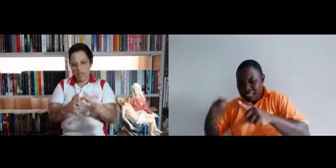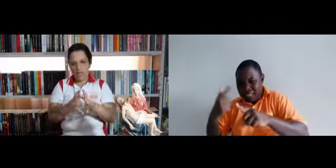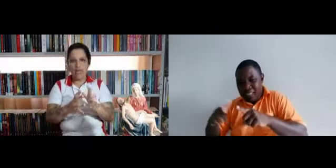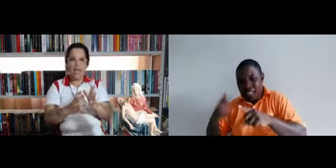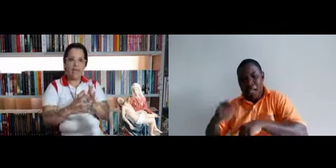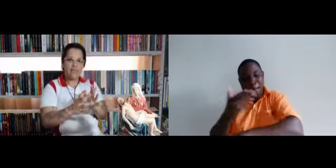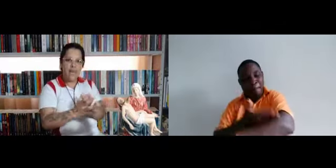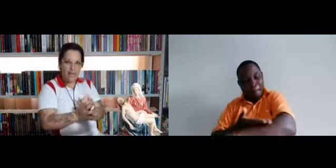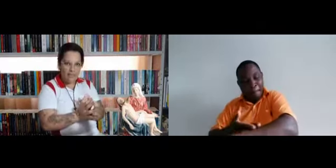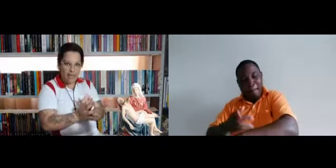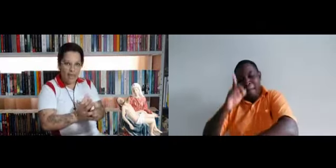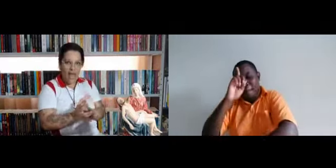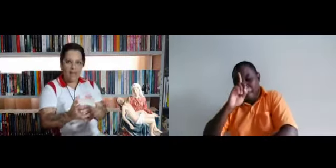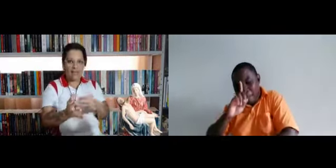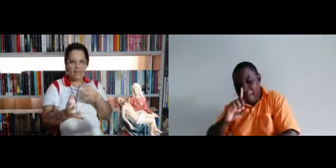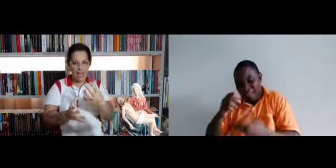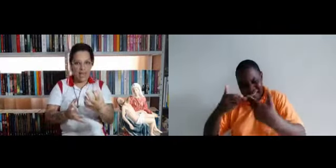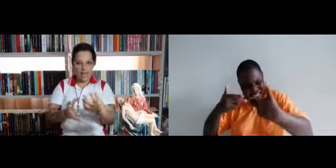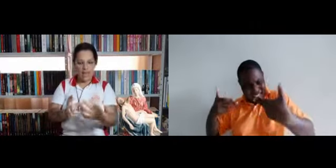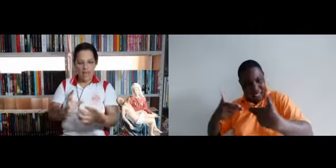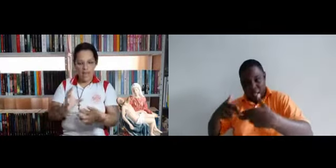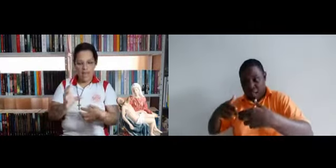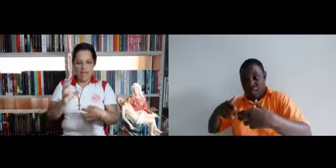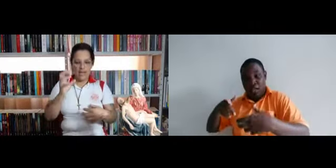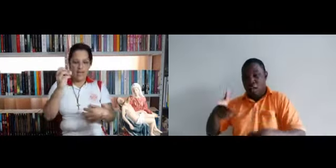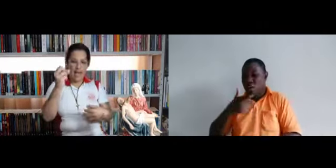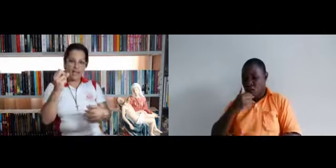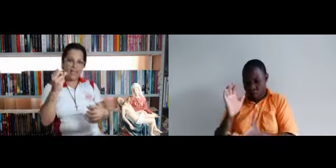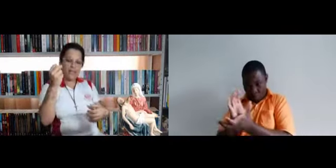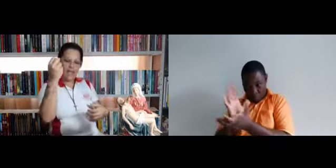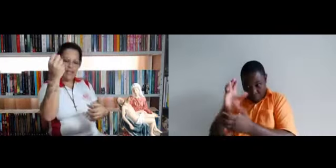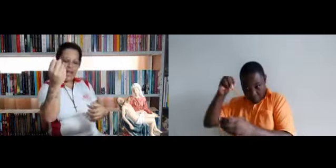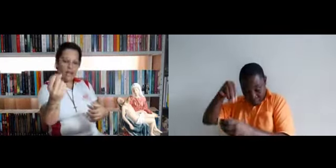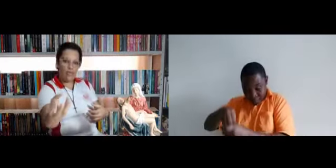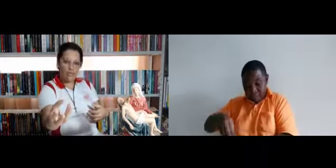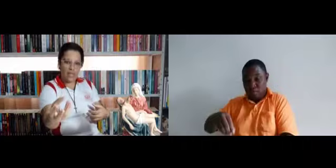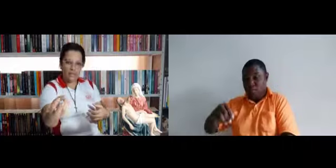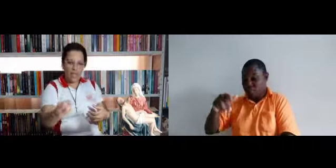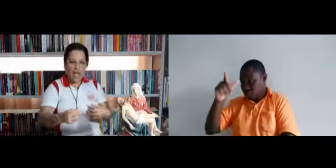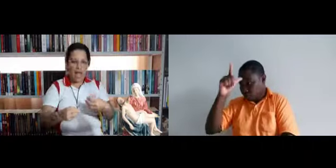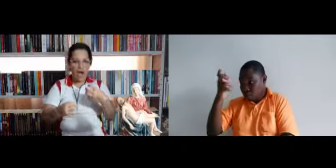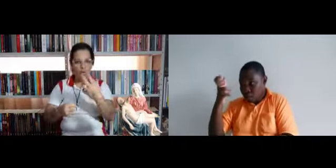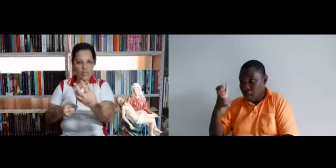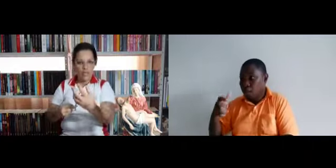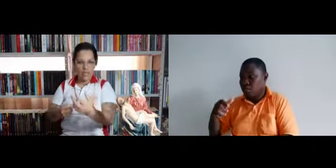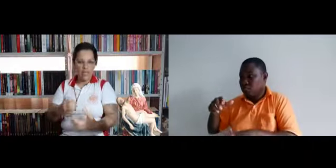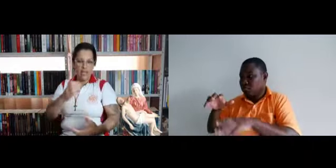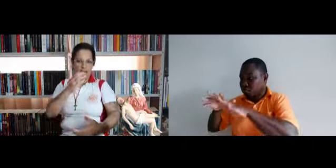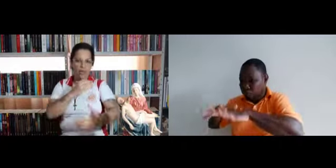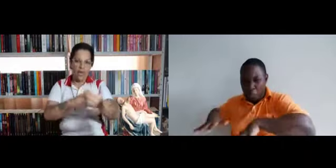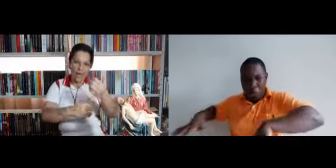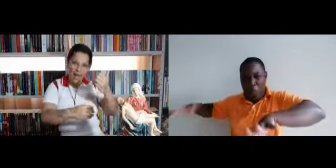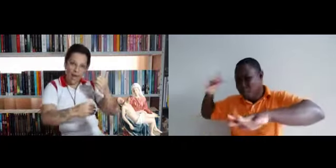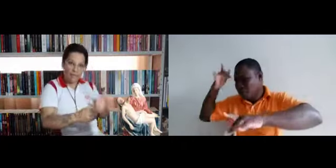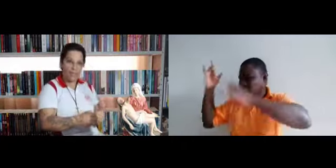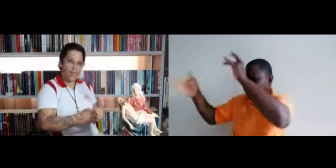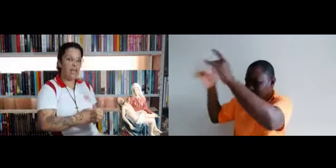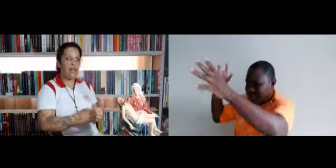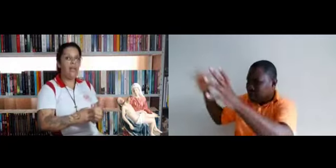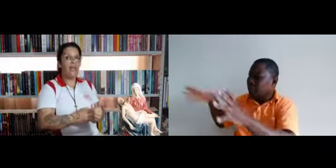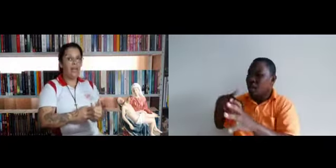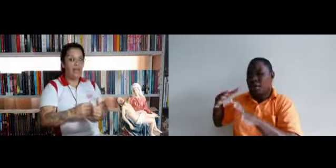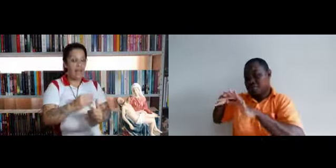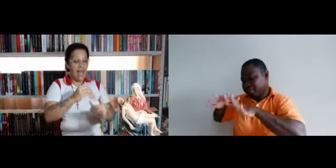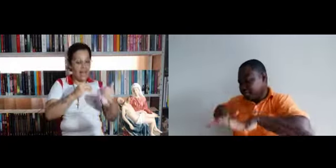Áustria declarou guerra à Sérvia. A Sérvia era aliada da Rússia. A Rússia declarou guerra à